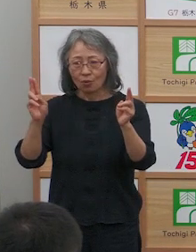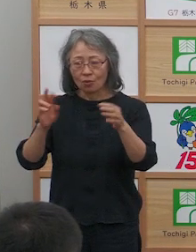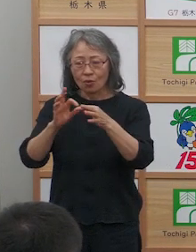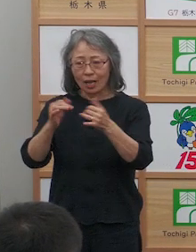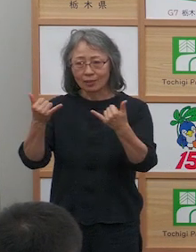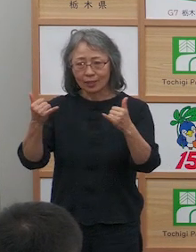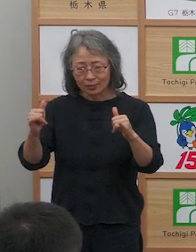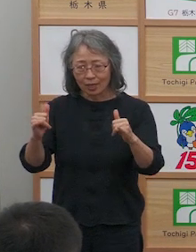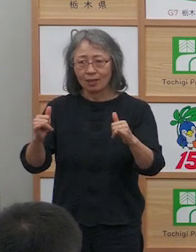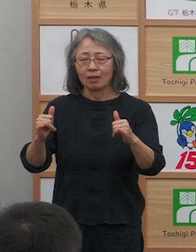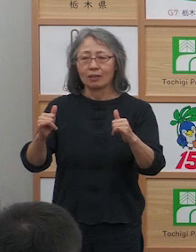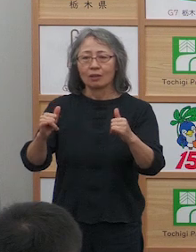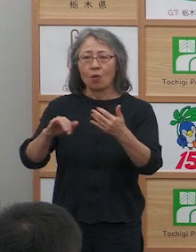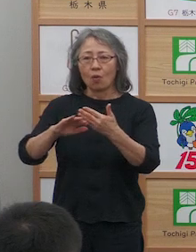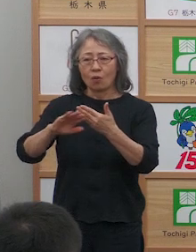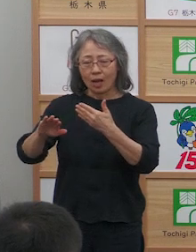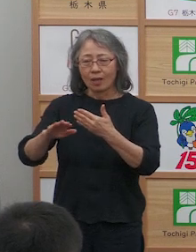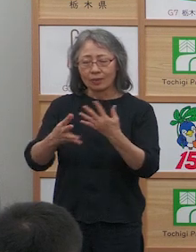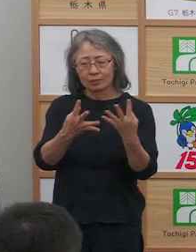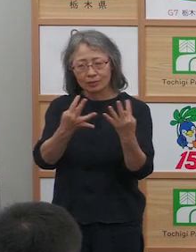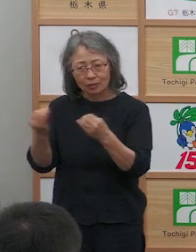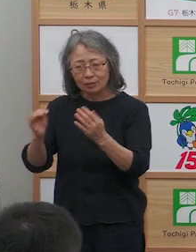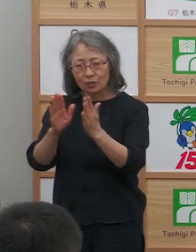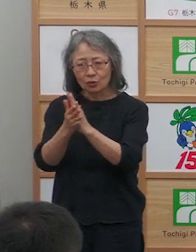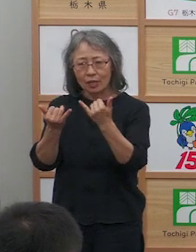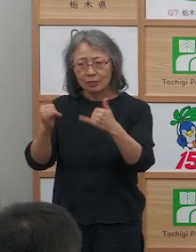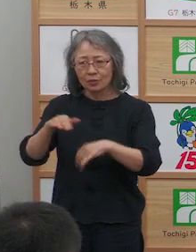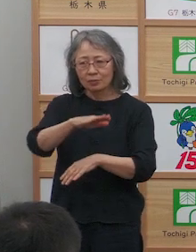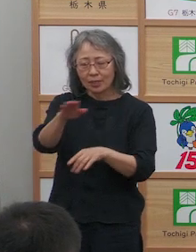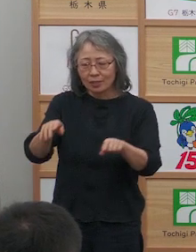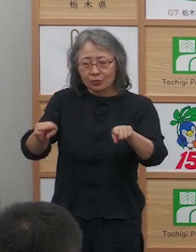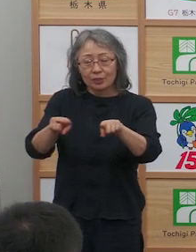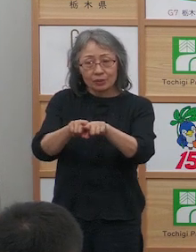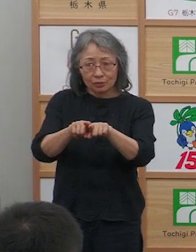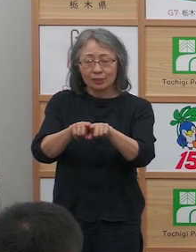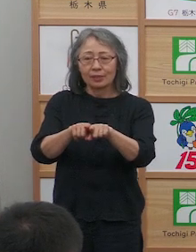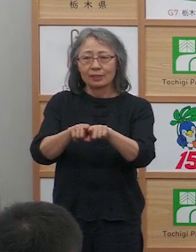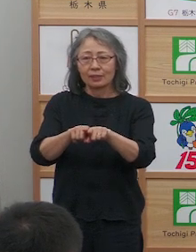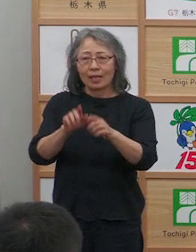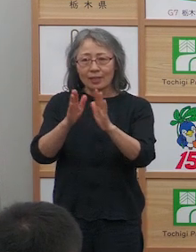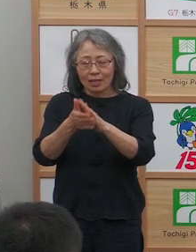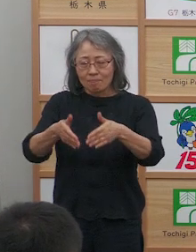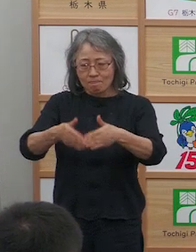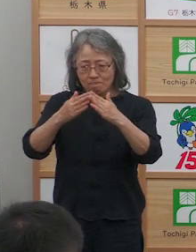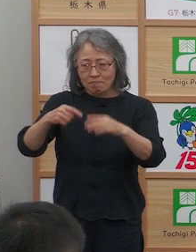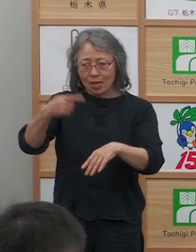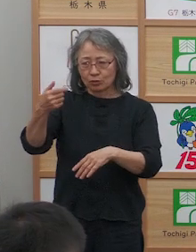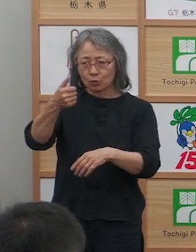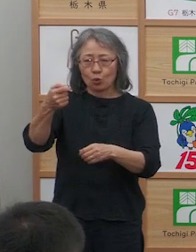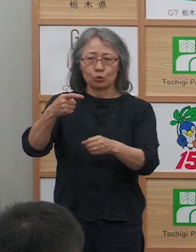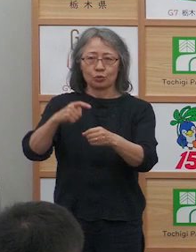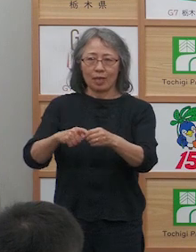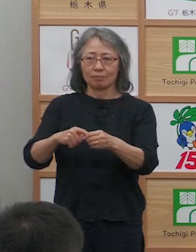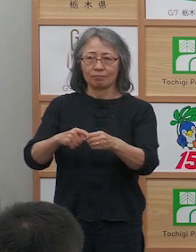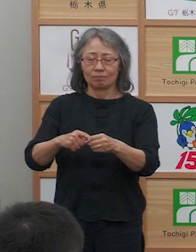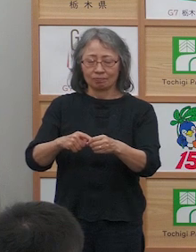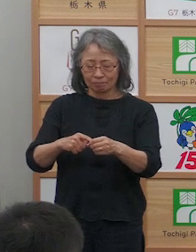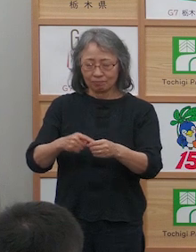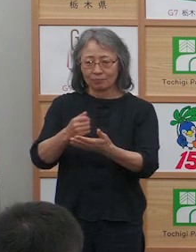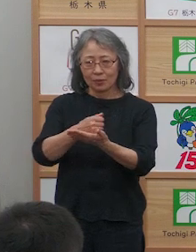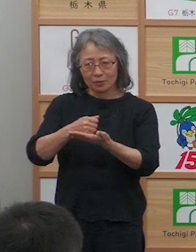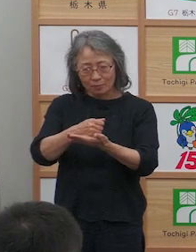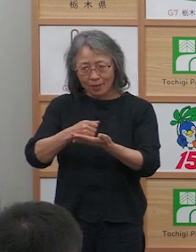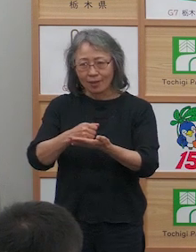関係者をはじめ多くの県民の皆様とともに県誕生150年という大きな節目